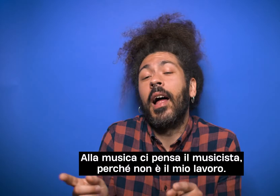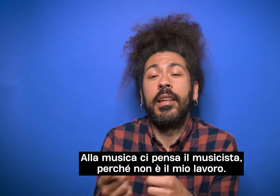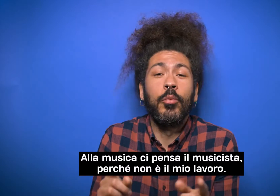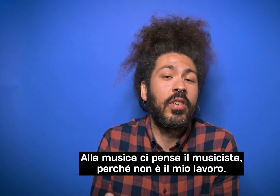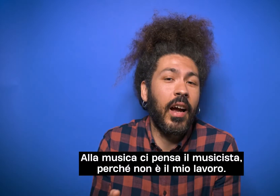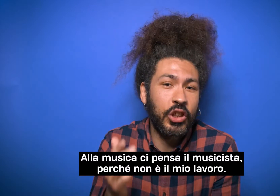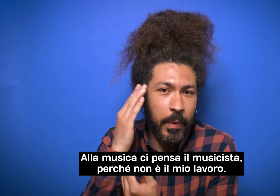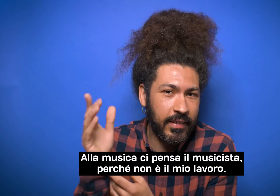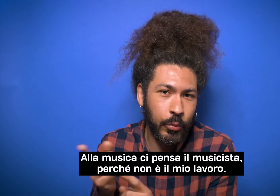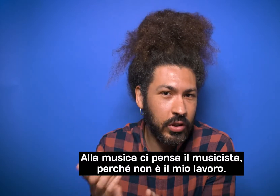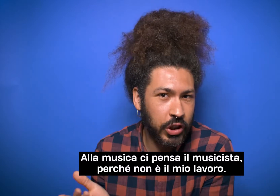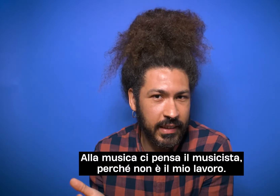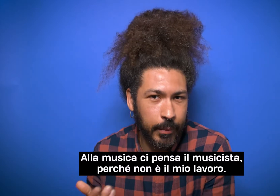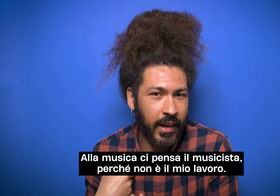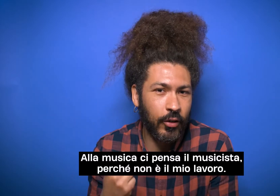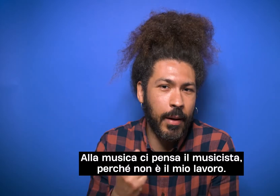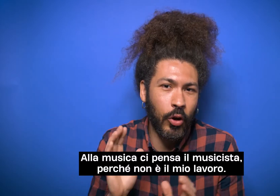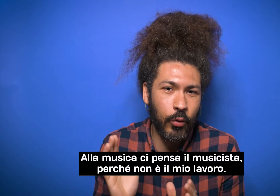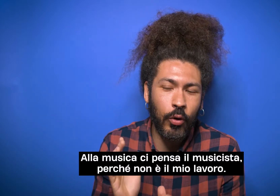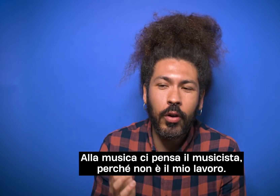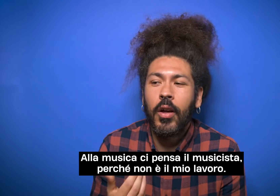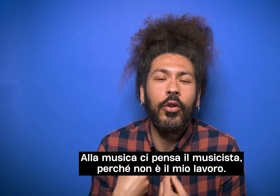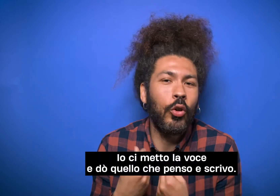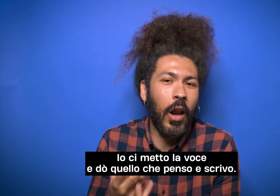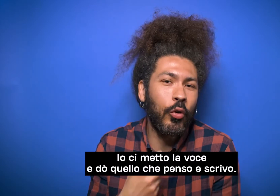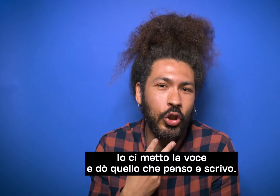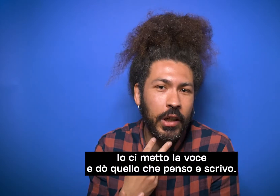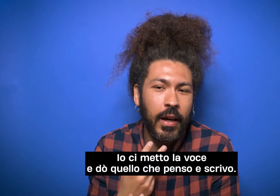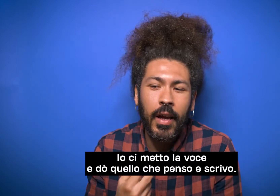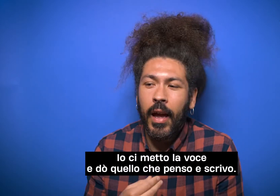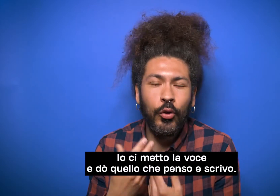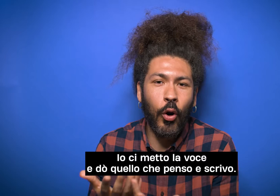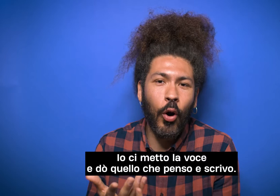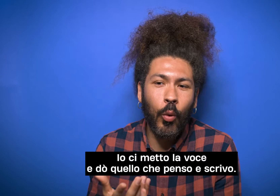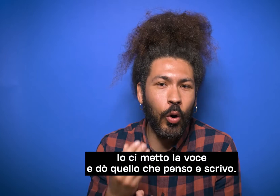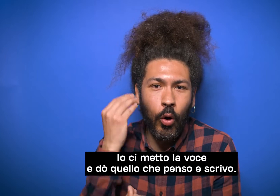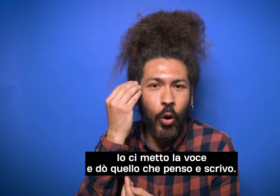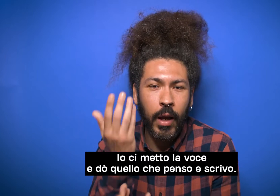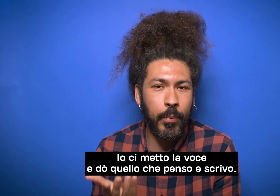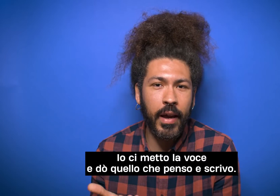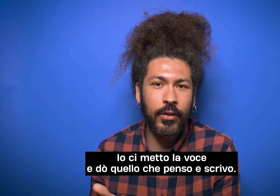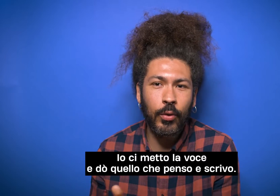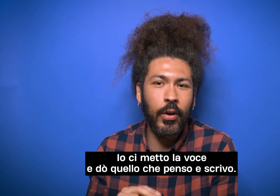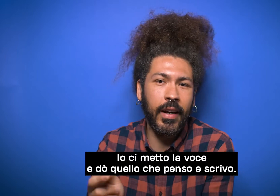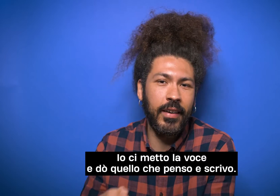Di musica ci pensa il musicista, perché non è il mio lavoro. Io do la voce e do quello che penso e